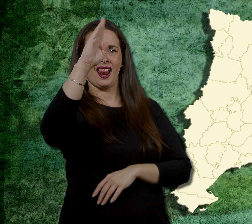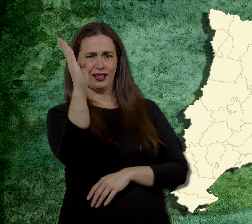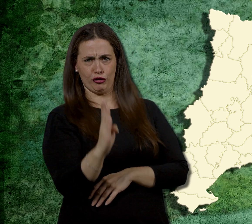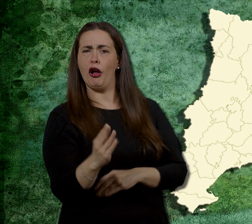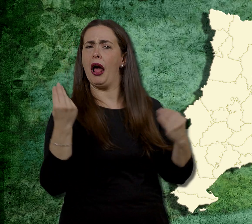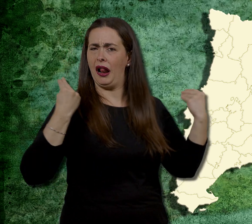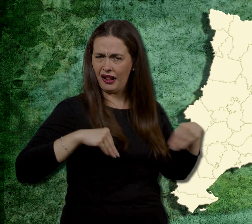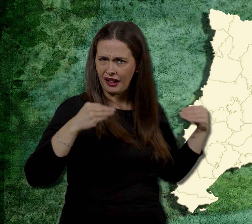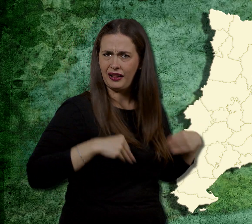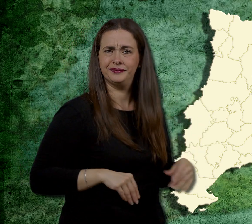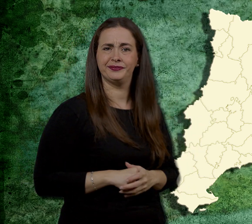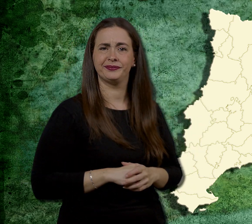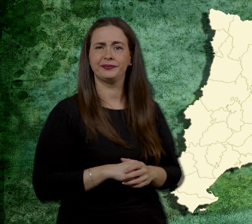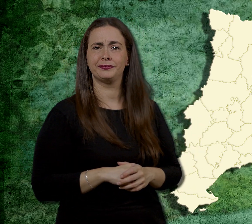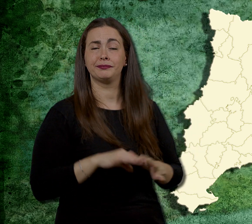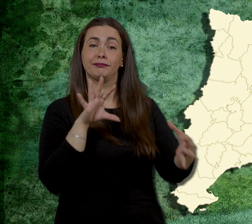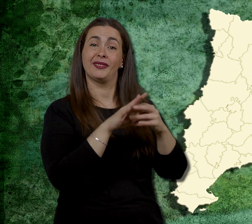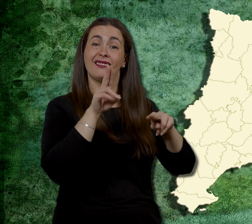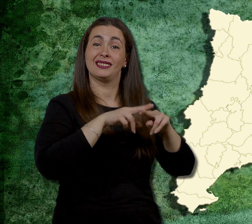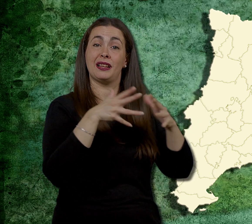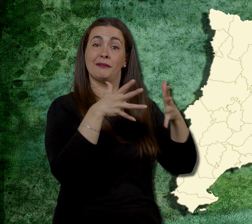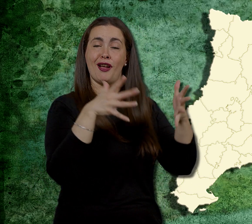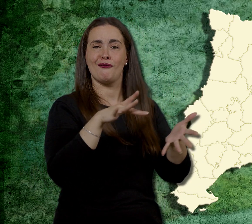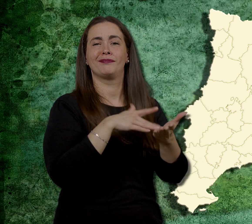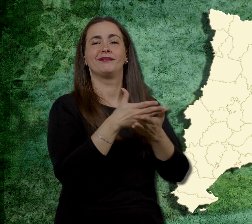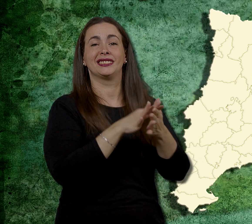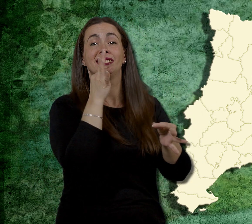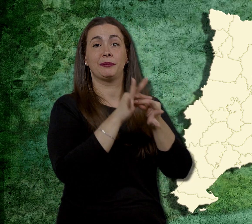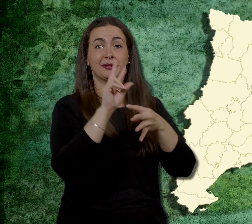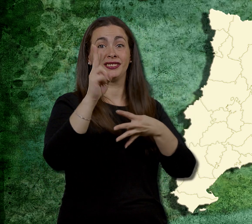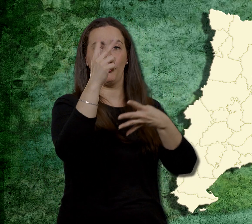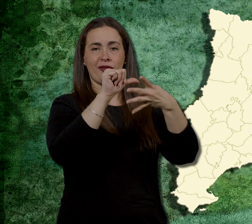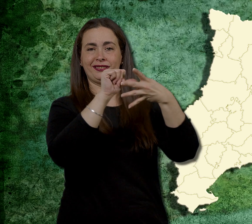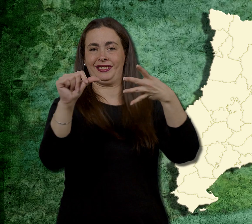Festa Major, segona setmana de setembre.